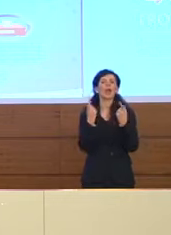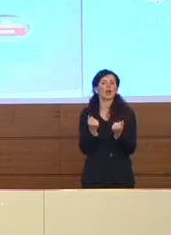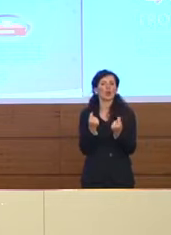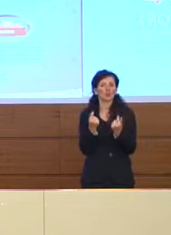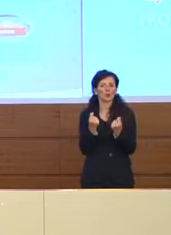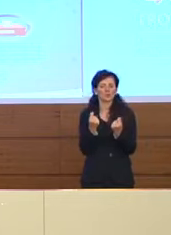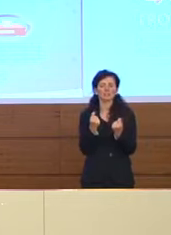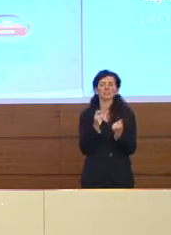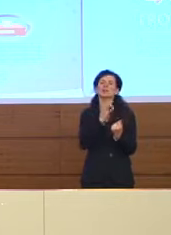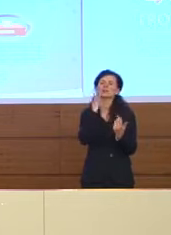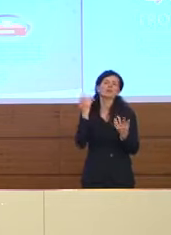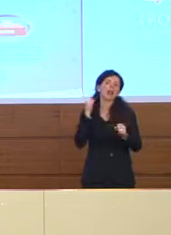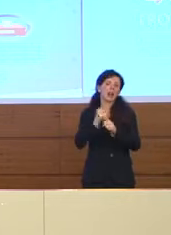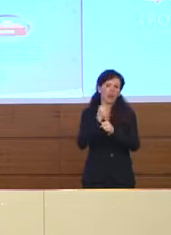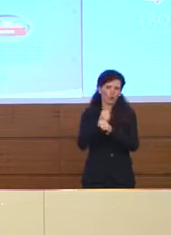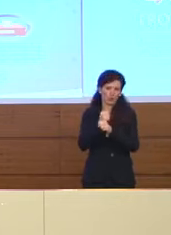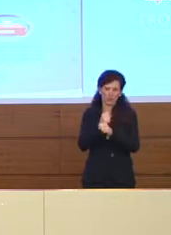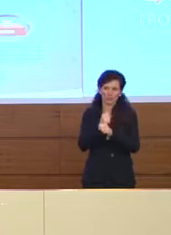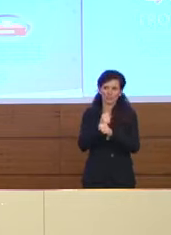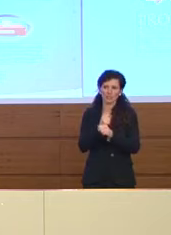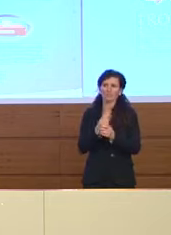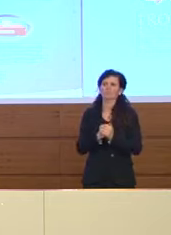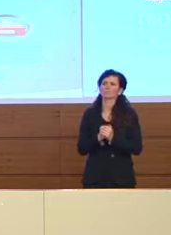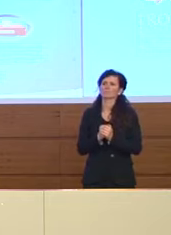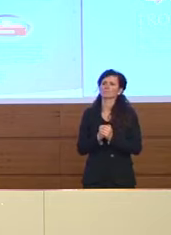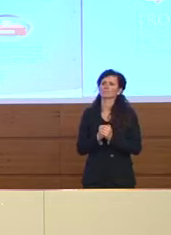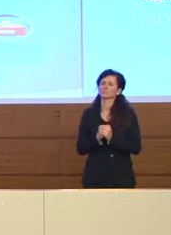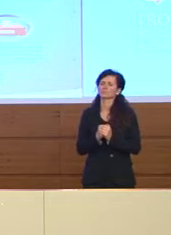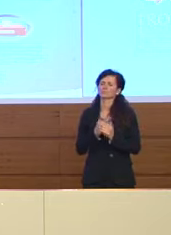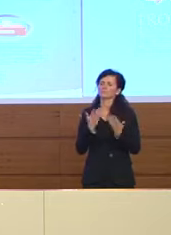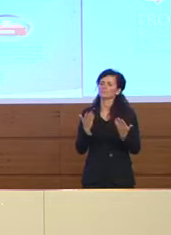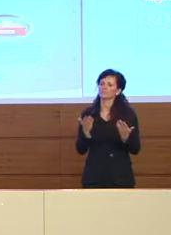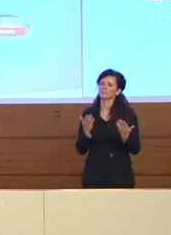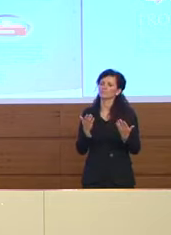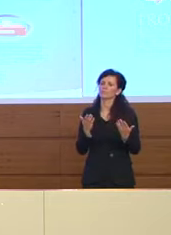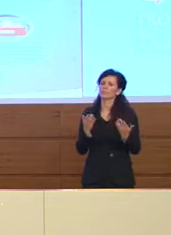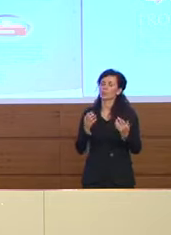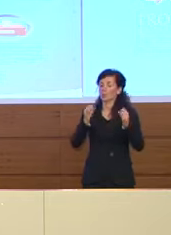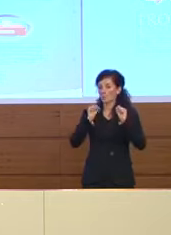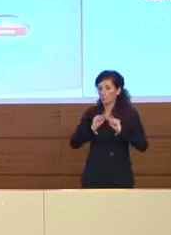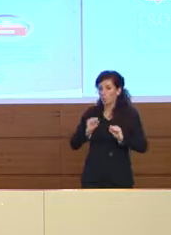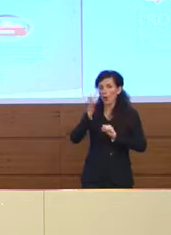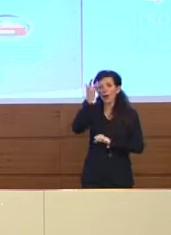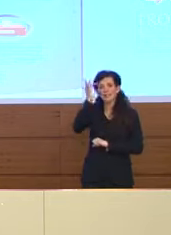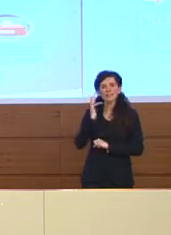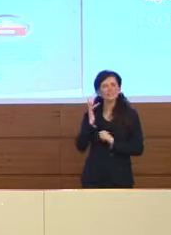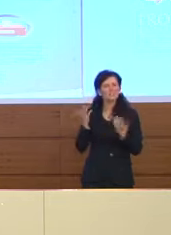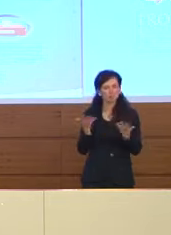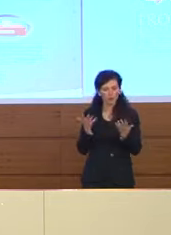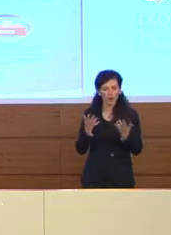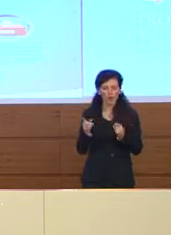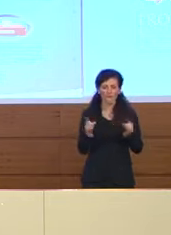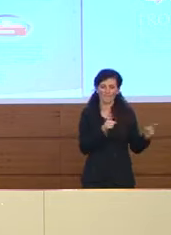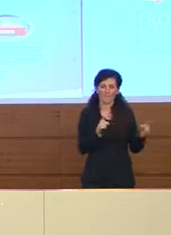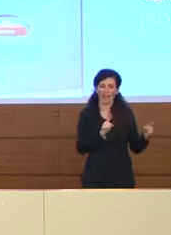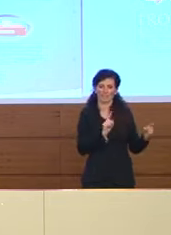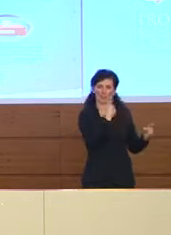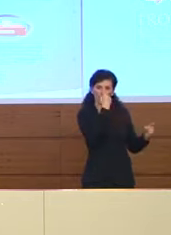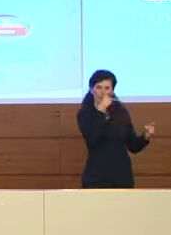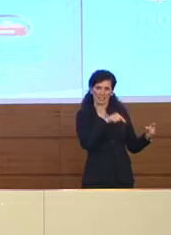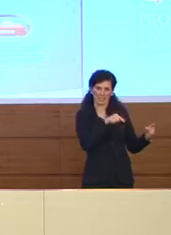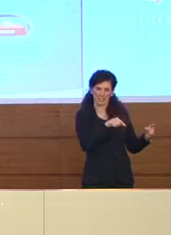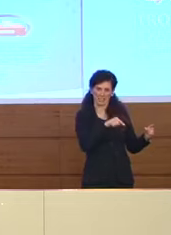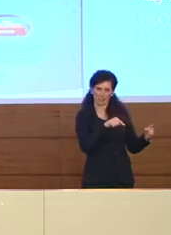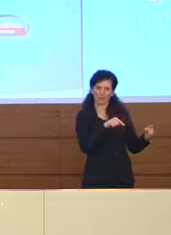lavoristi e vengo la domanda non si corre il rischio che nella prima fase dell'emergenza si sia data troppa enfasi